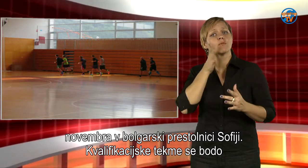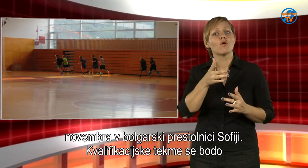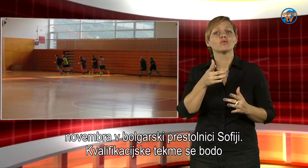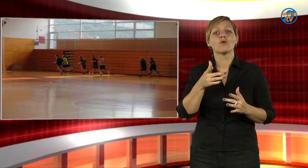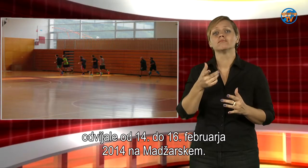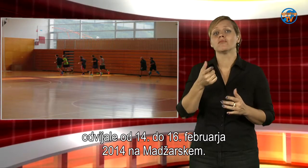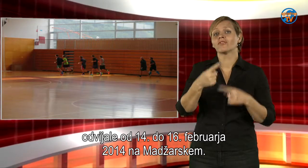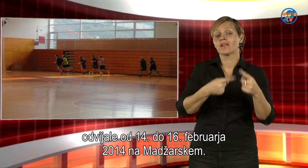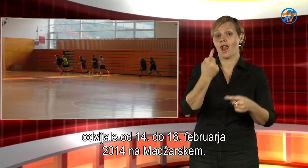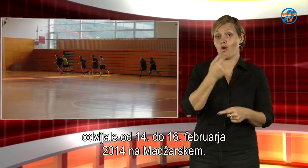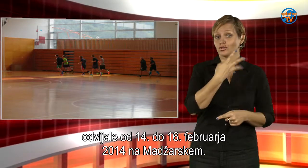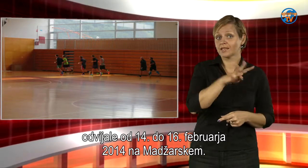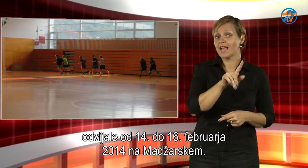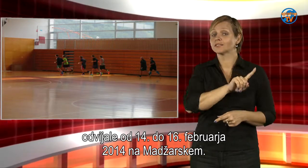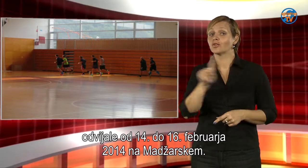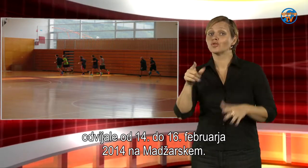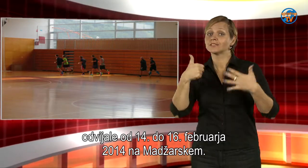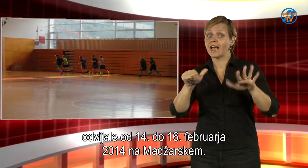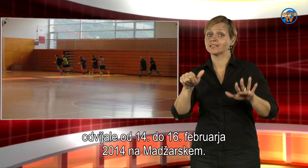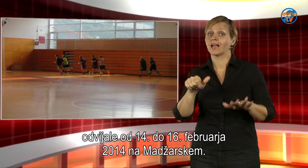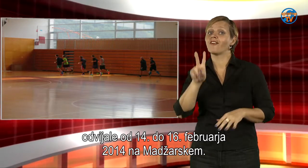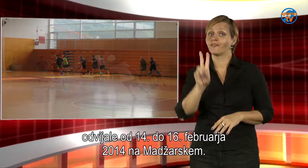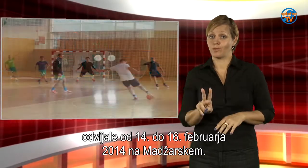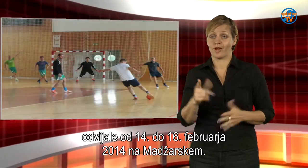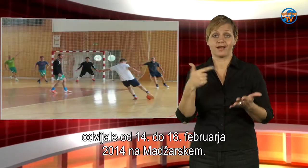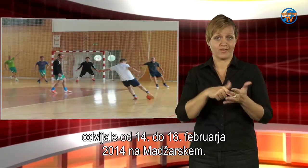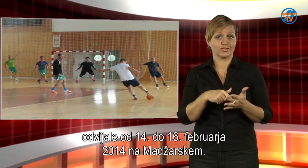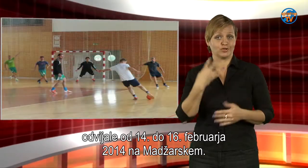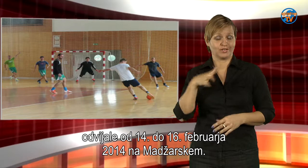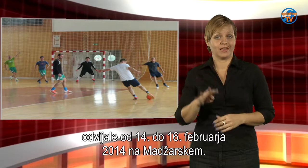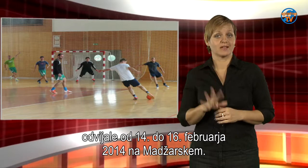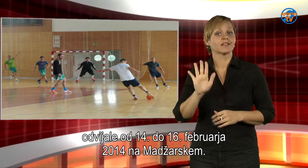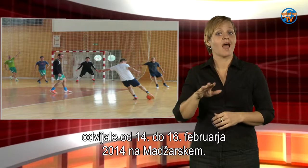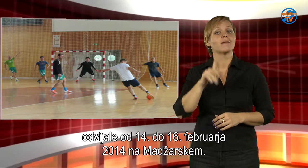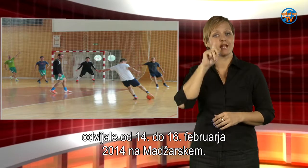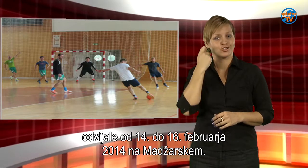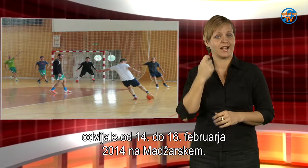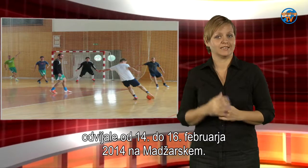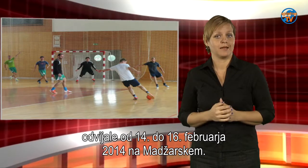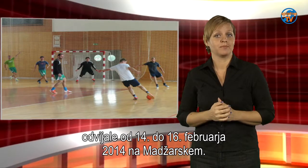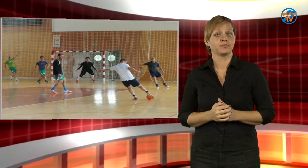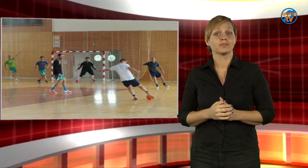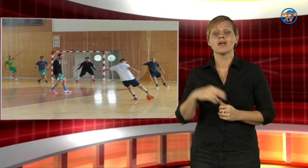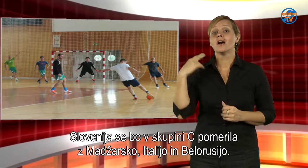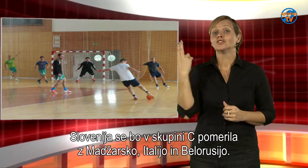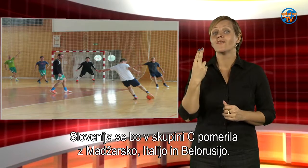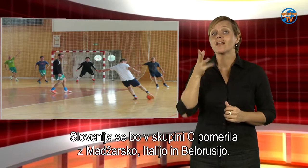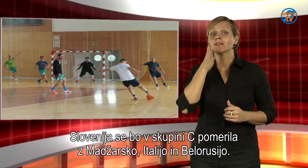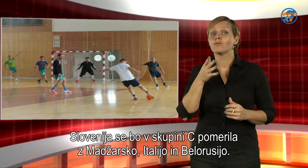bodo odvijale od 14. do 16. februarja 2014 na Madžarskem. Slovenija se